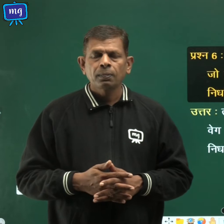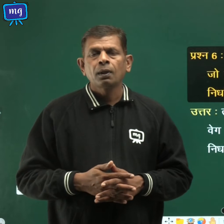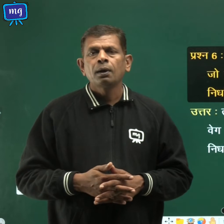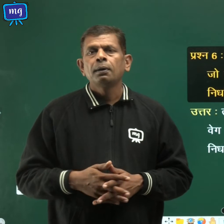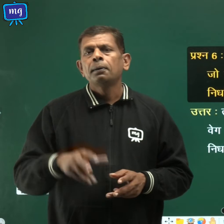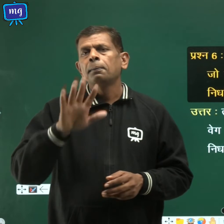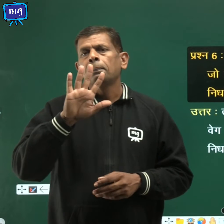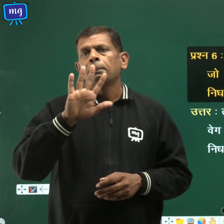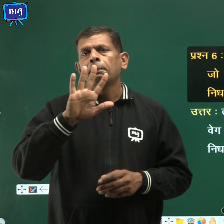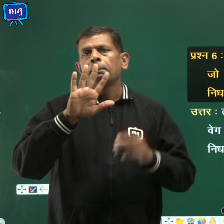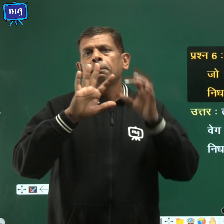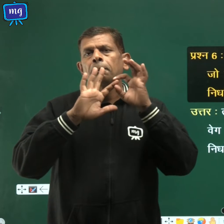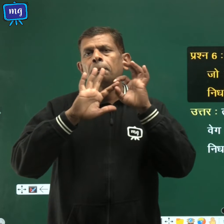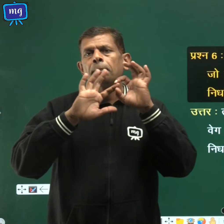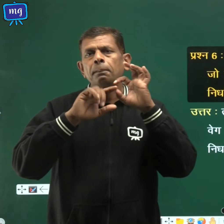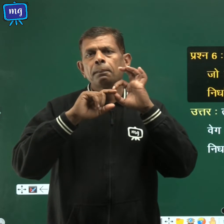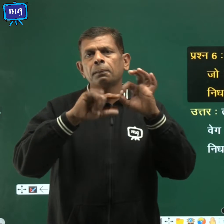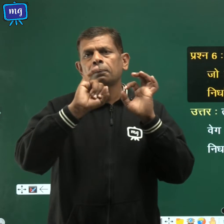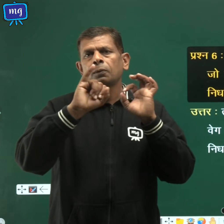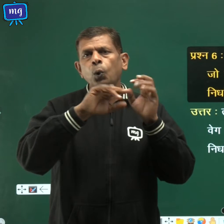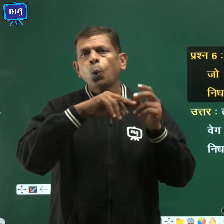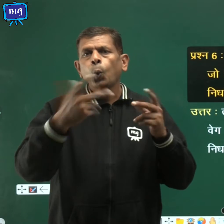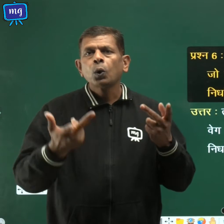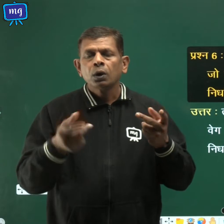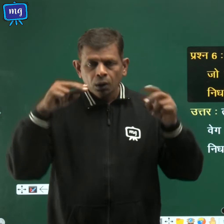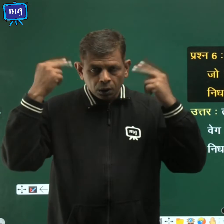छठा प्रश्न, उन घटकों के नाम